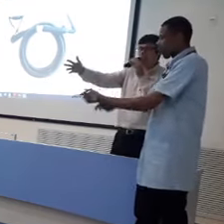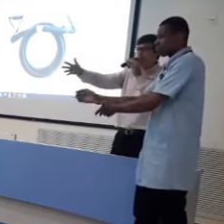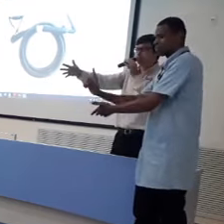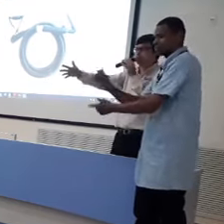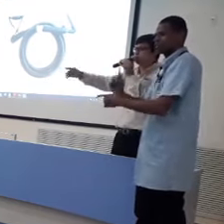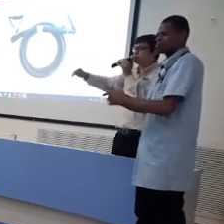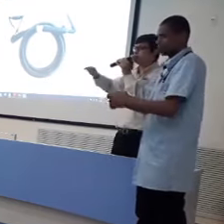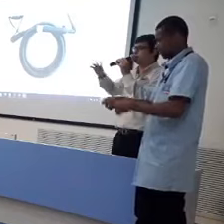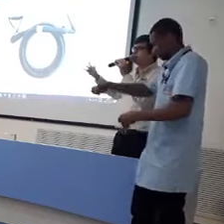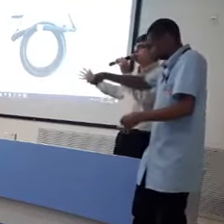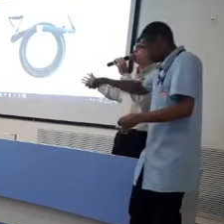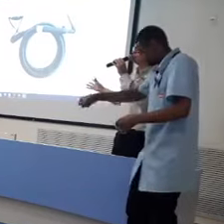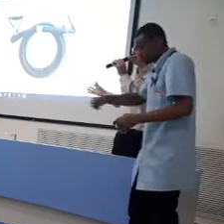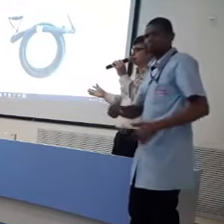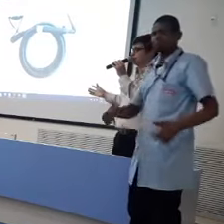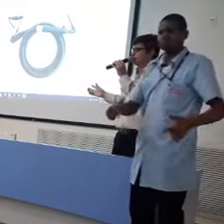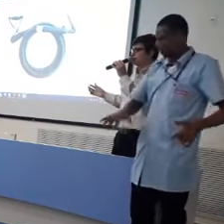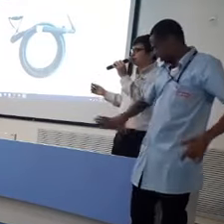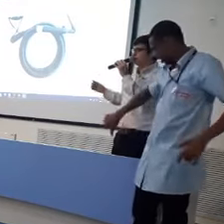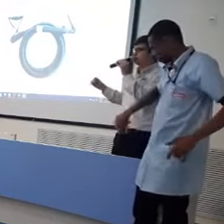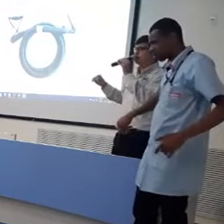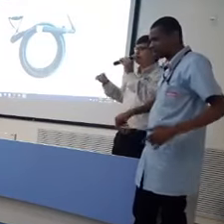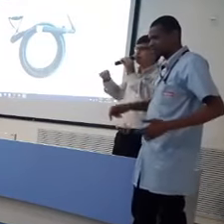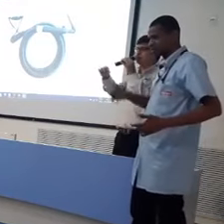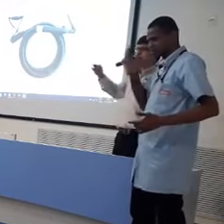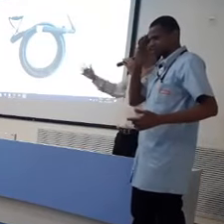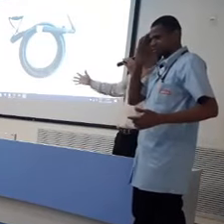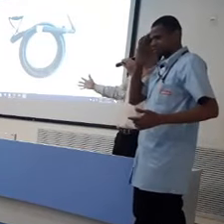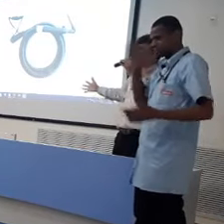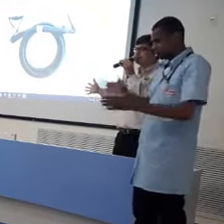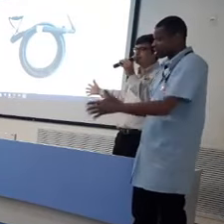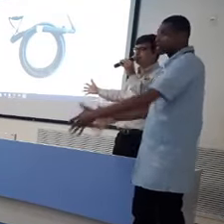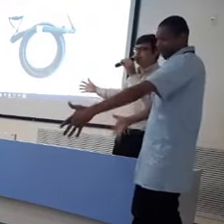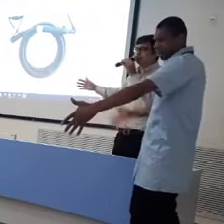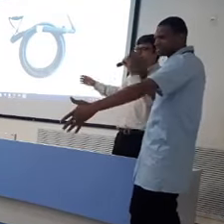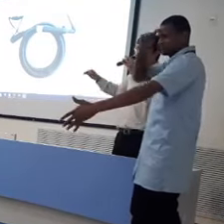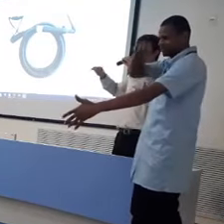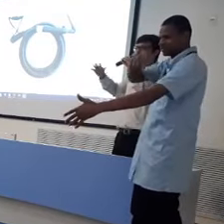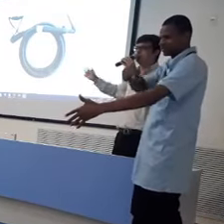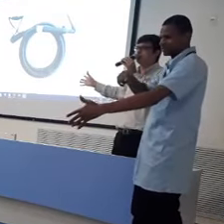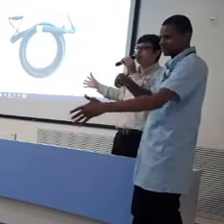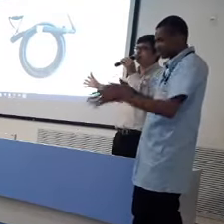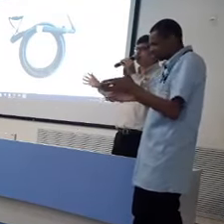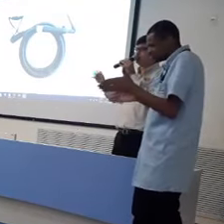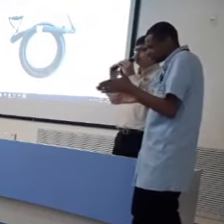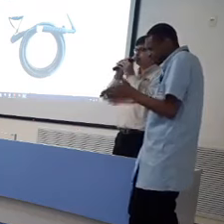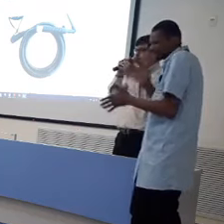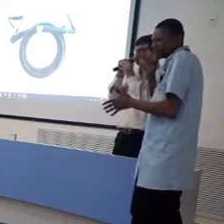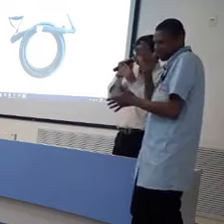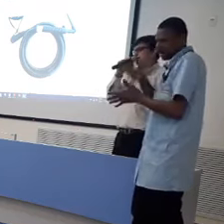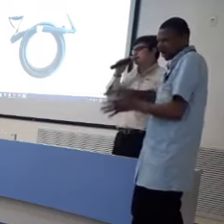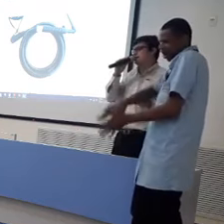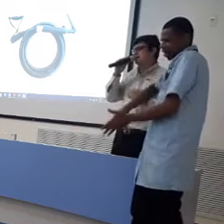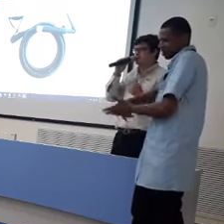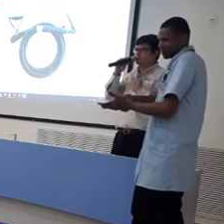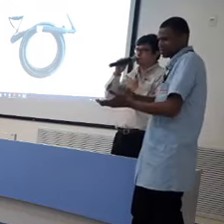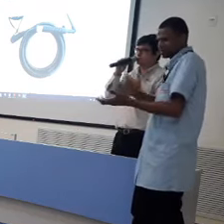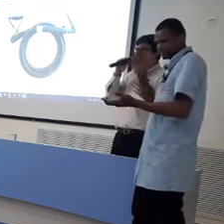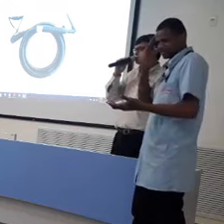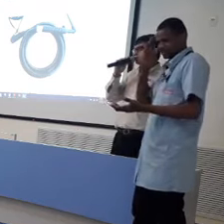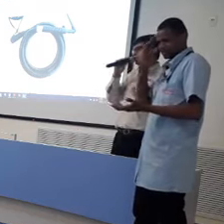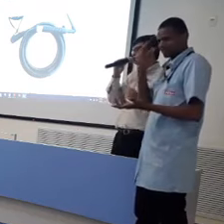máquina pequena aqui e alguém vem e me rouba a máquina. Então, cara, ele tem uma máquina grande para ninguém poder levar, né? É